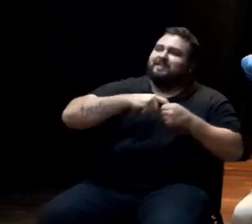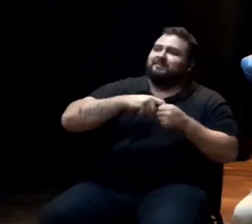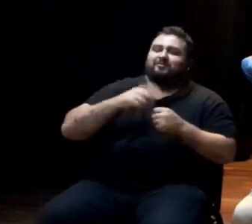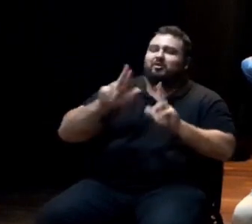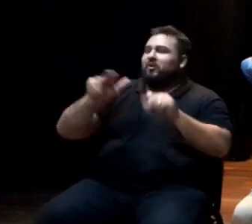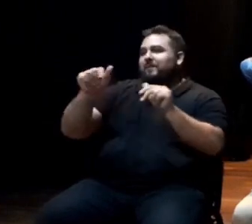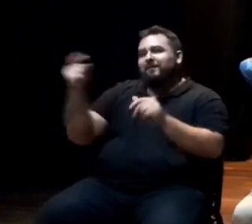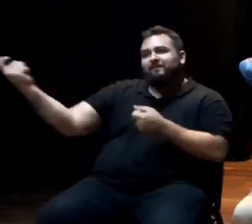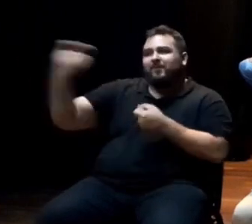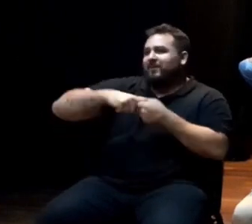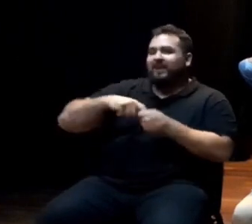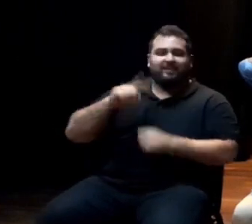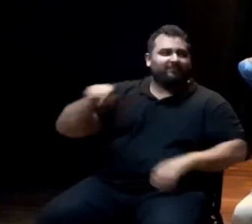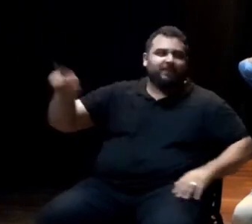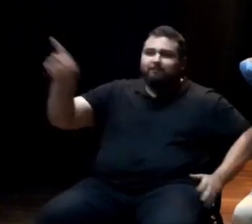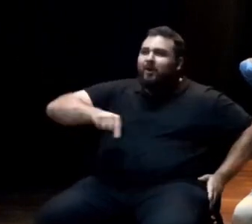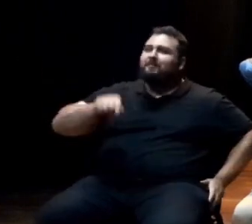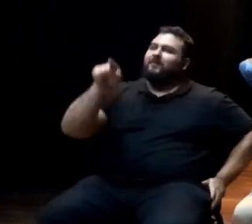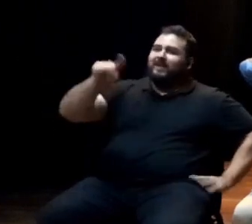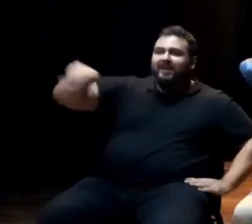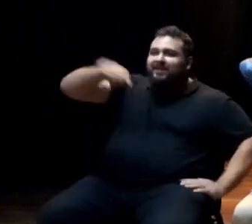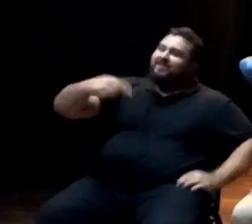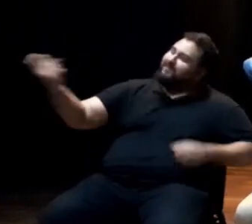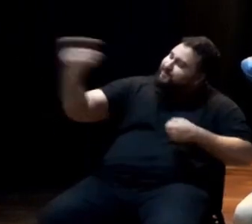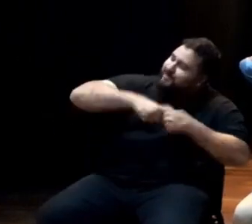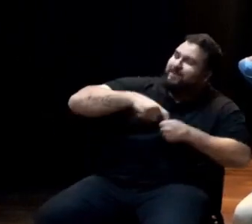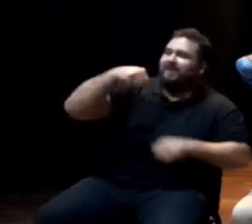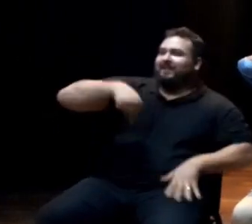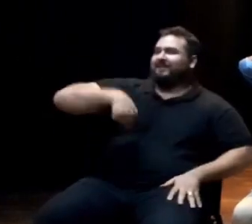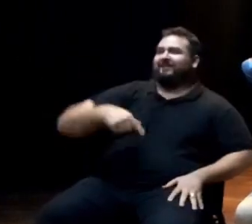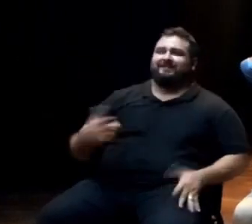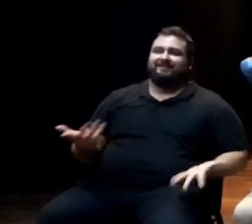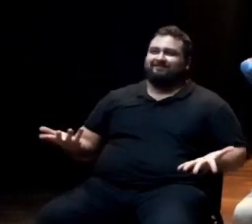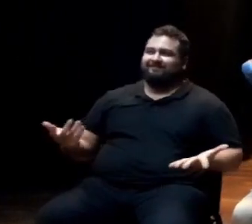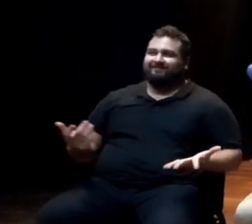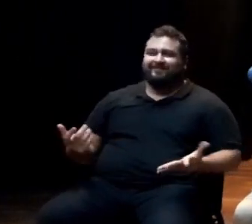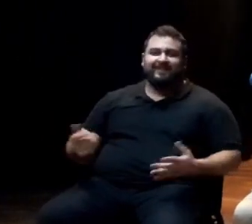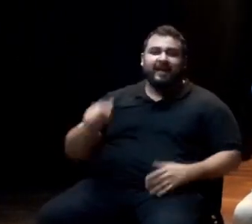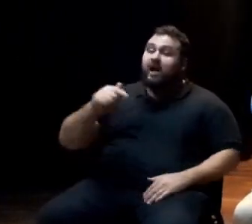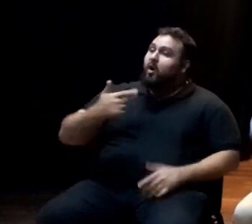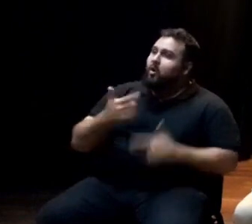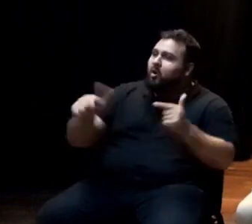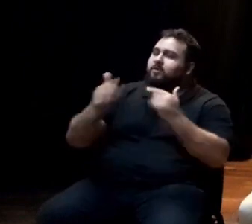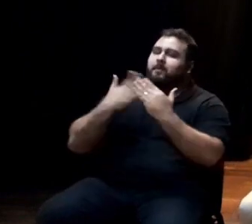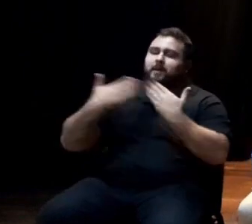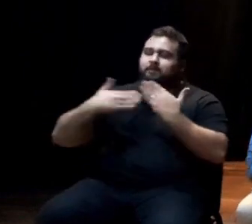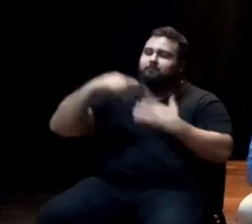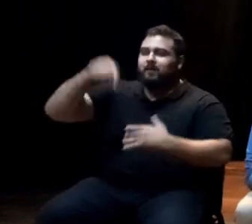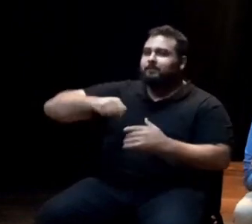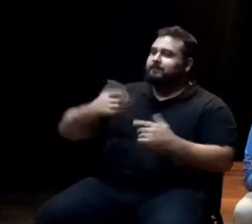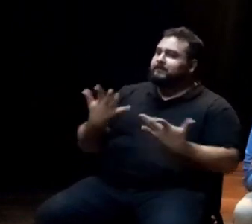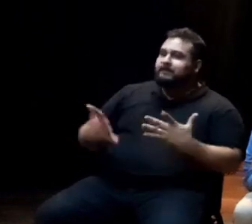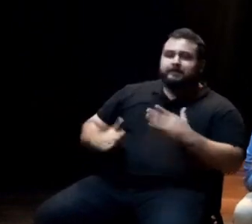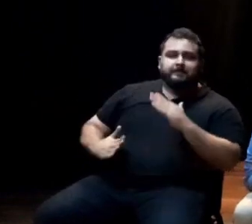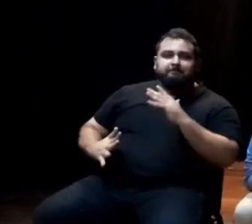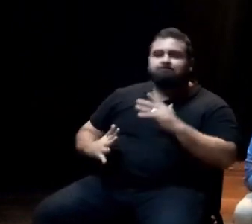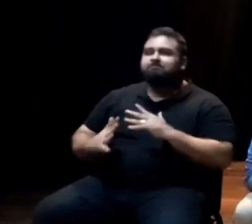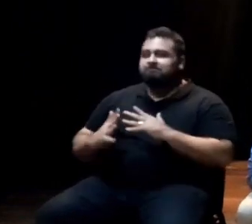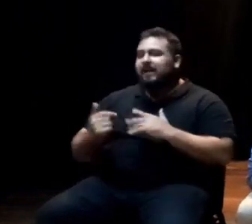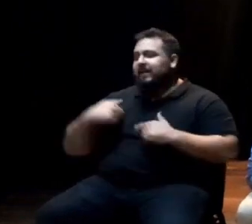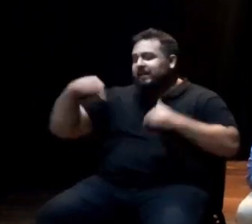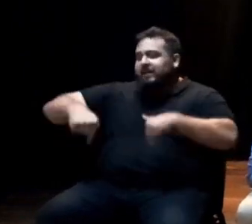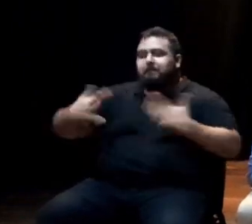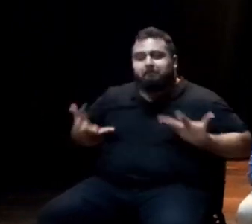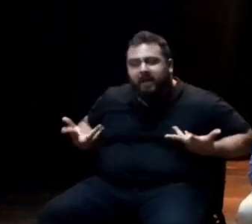a primeira vez que o nosso bate-papo extrapola. Os outros bate-papos também extrapolaram. Mas esse aqui em especial está sendo